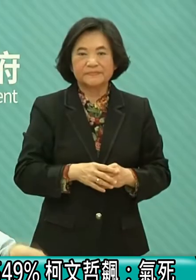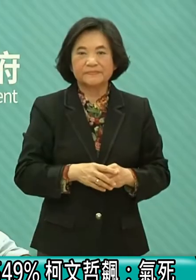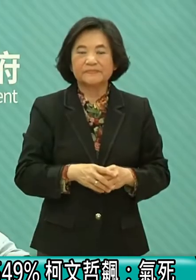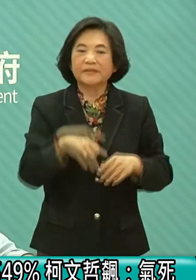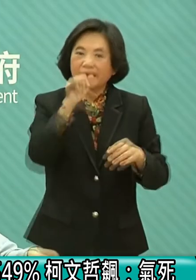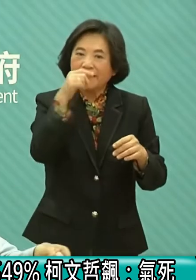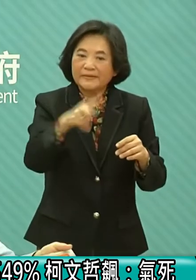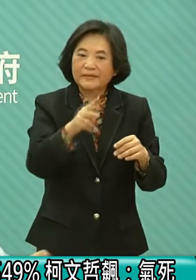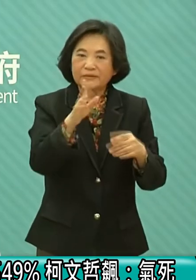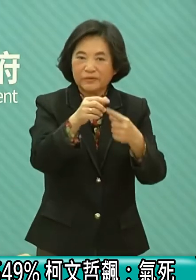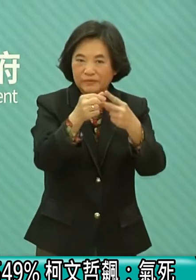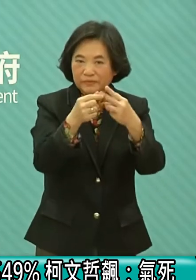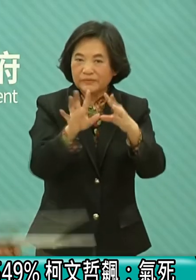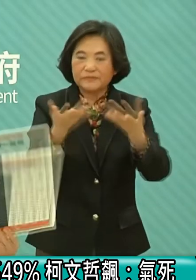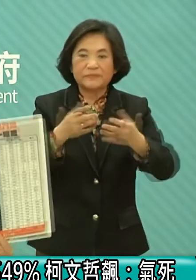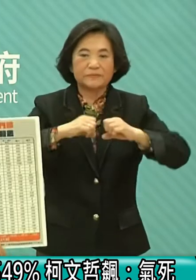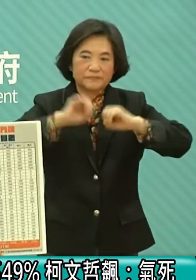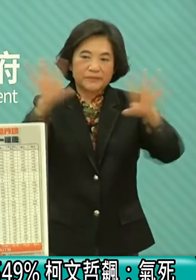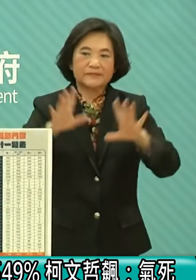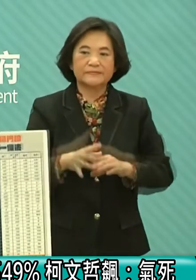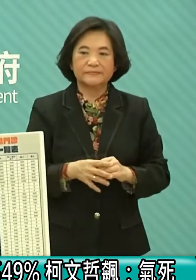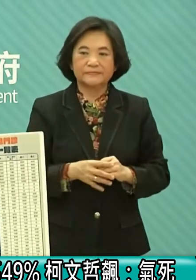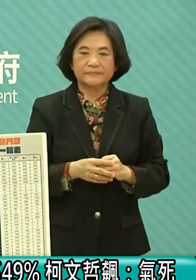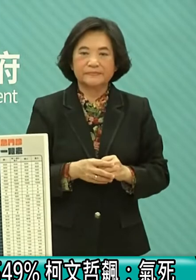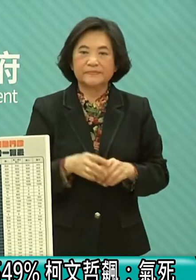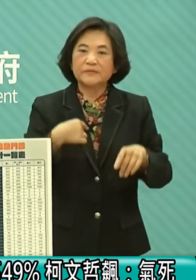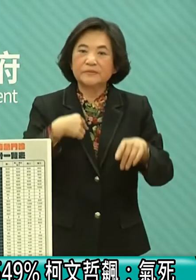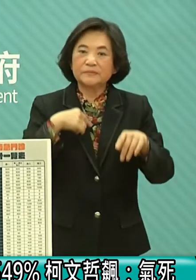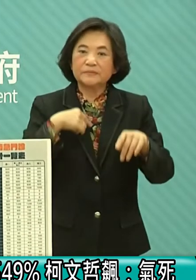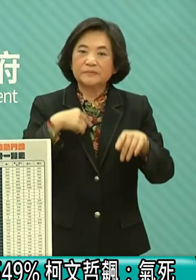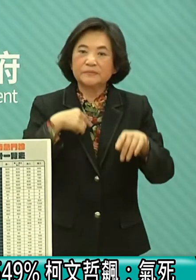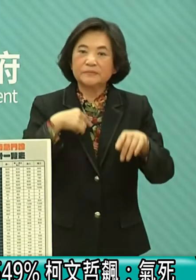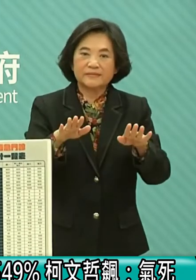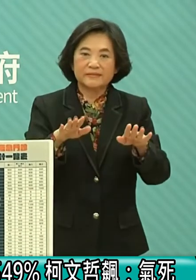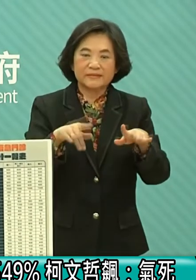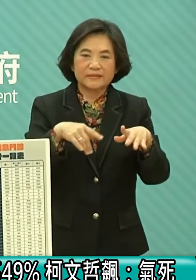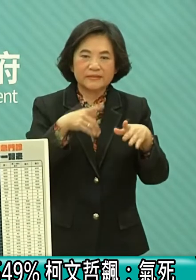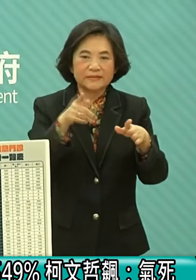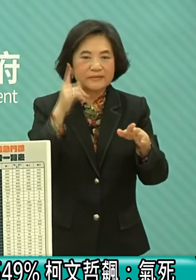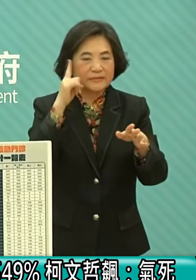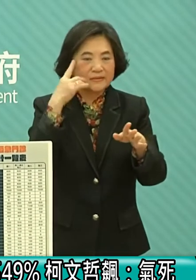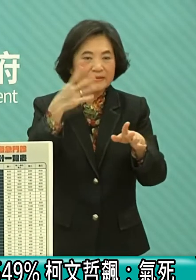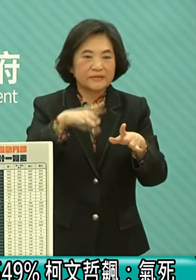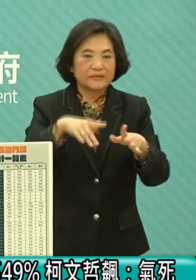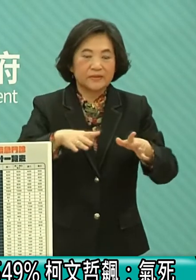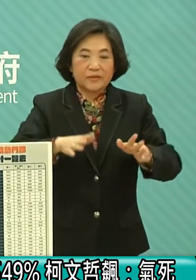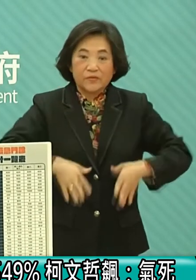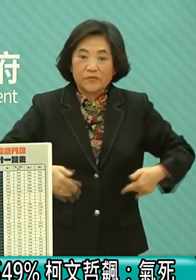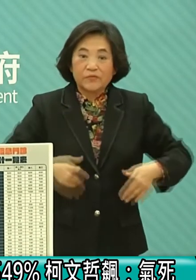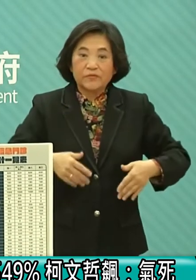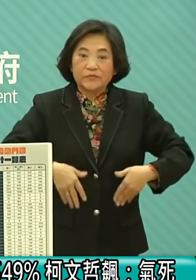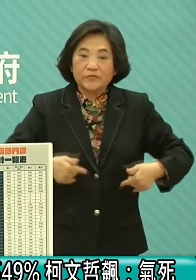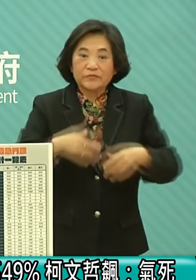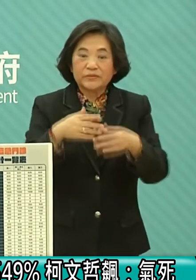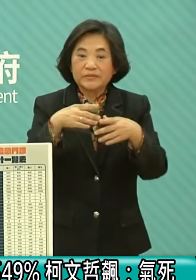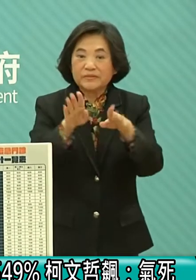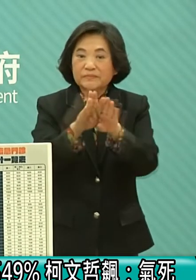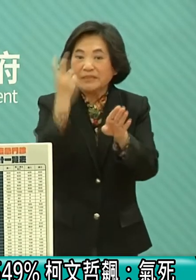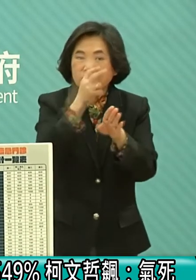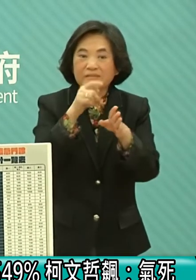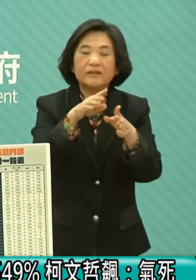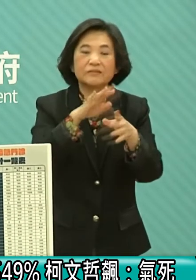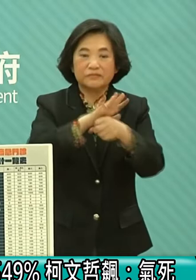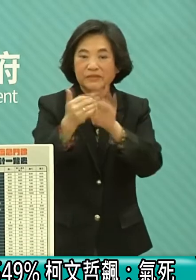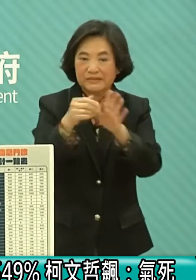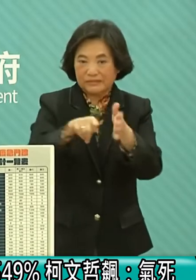那有几件事要讲哦。这个我们现在一直在扩建这个防疫急门诊嘛，因为这个 COVID-19 你知道